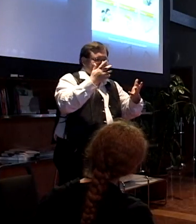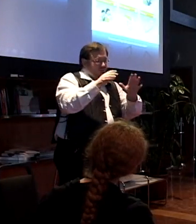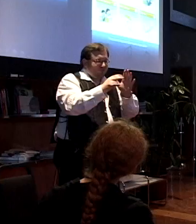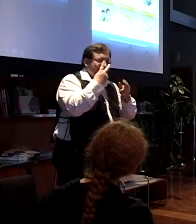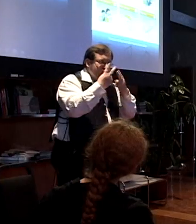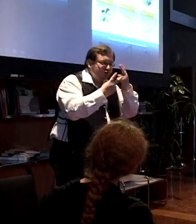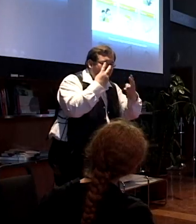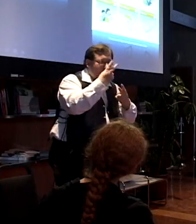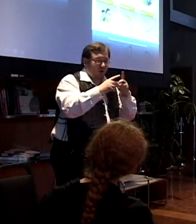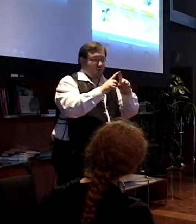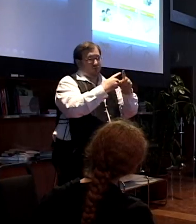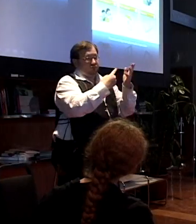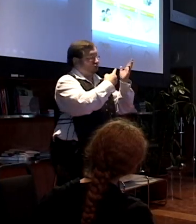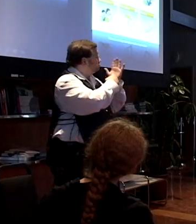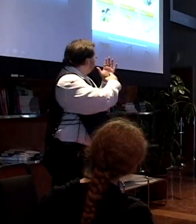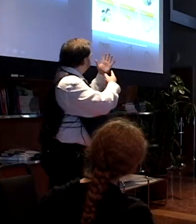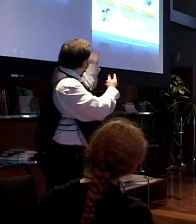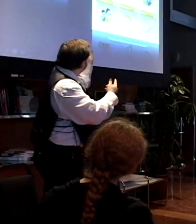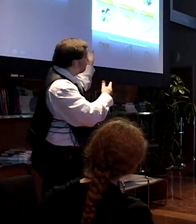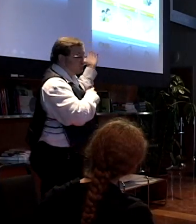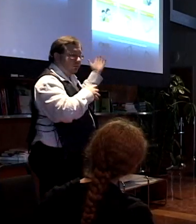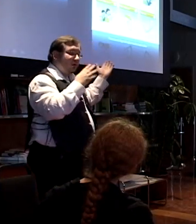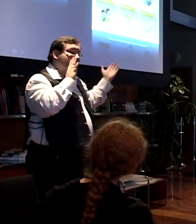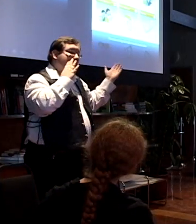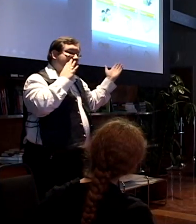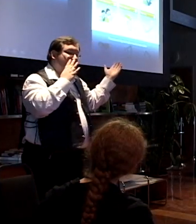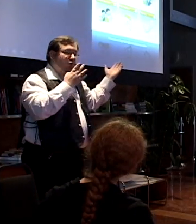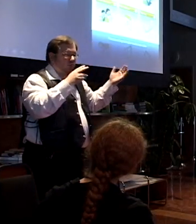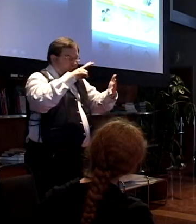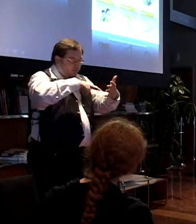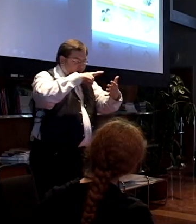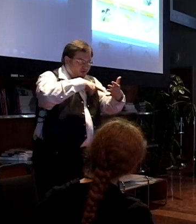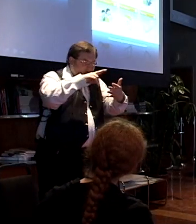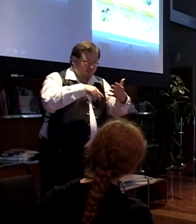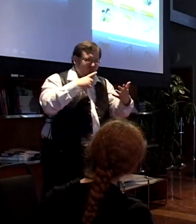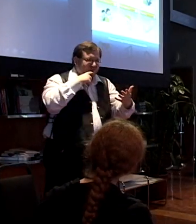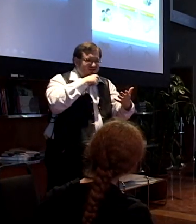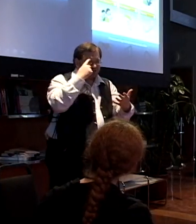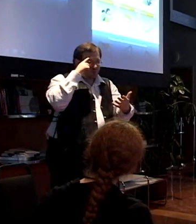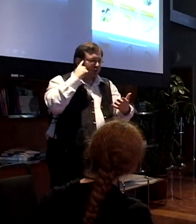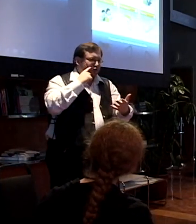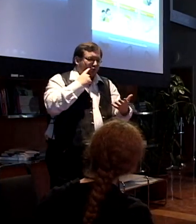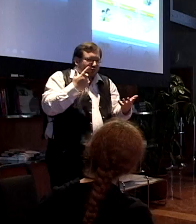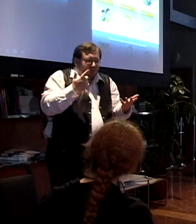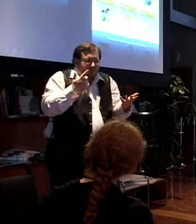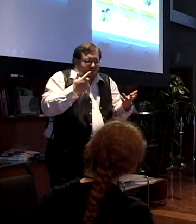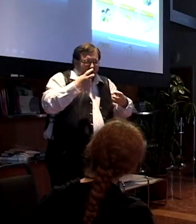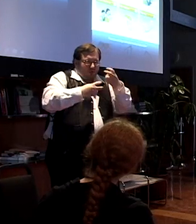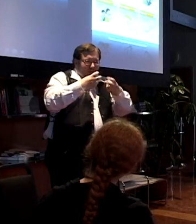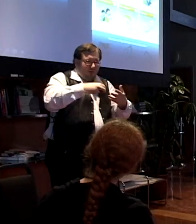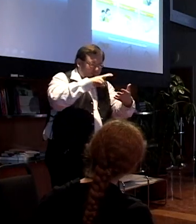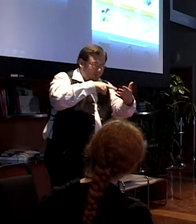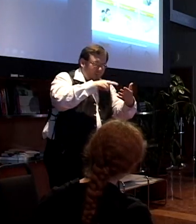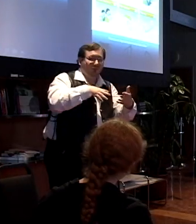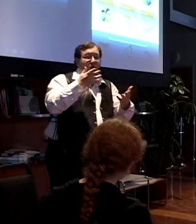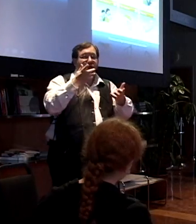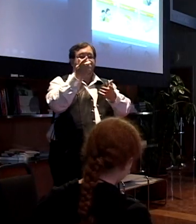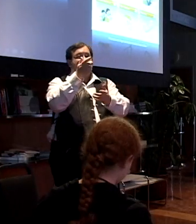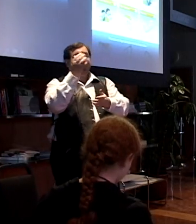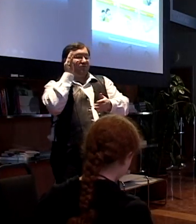de personne sourde qui est intéressée par le voyage, il y a de très bonnes chances que je n'ai pas de discussion sur le voyage en langue des signes. L'autre enjeu, c'est l'analphabétisme,